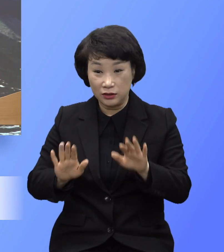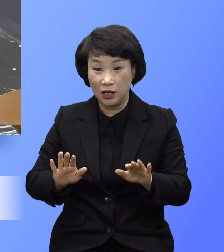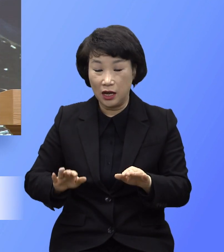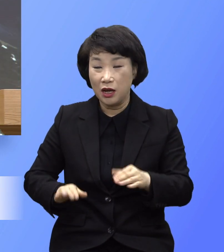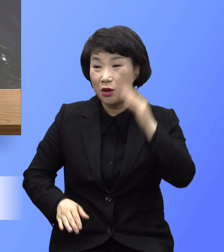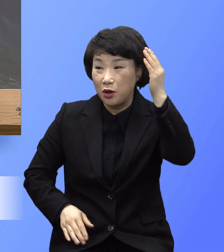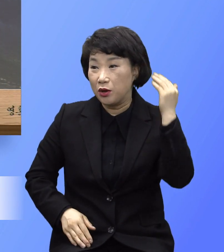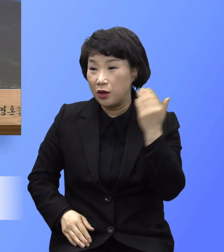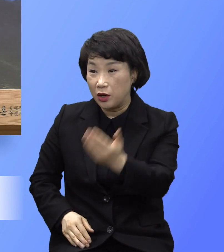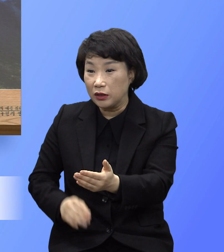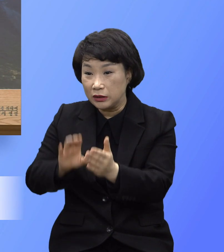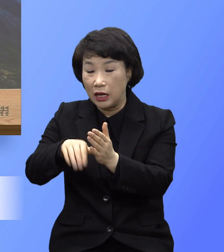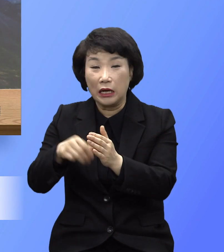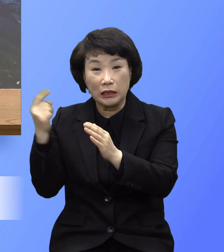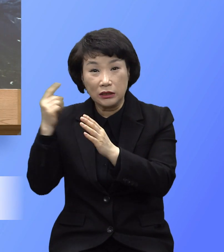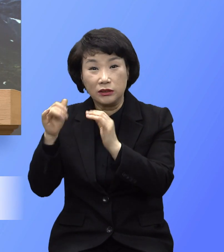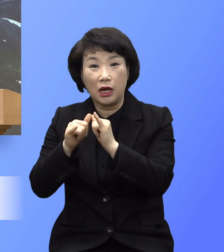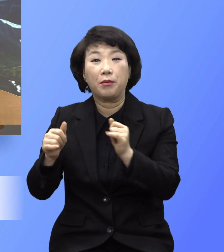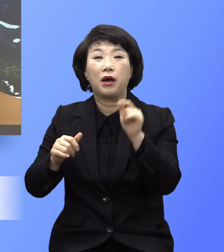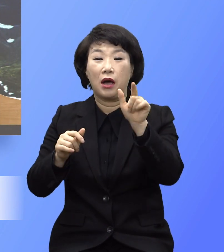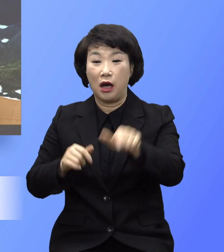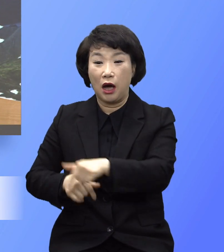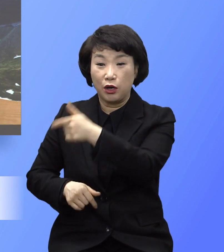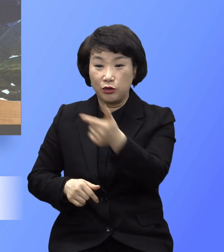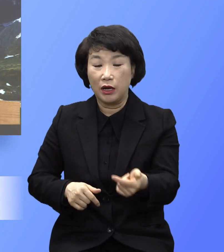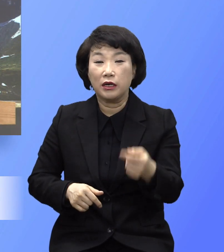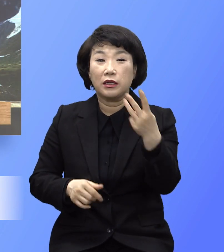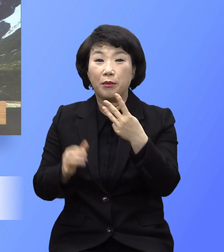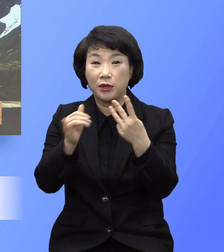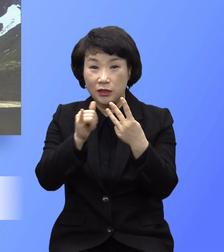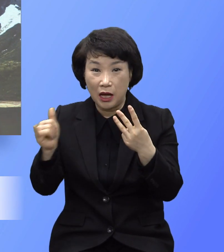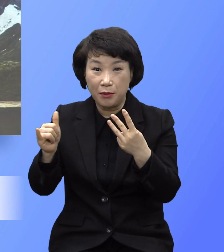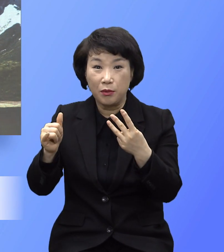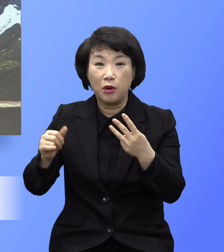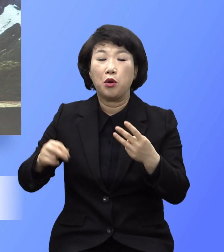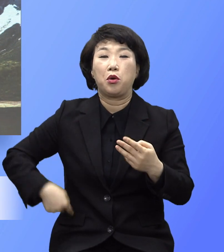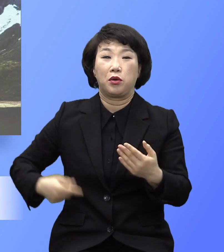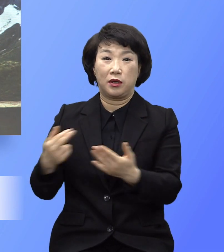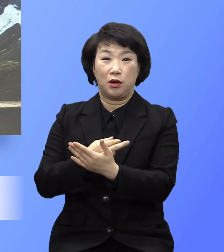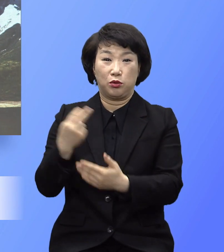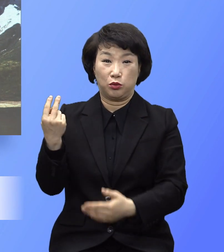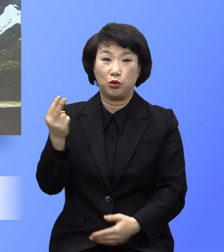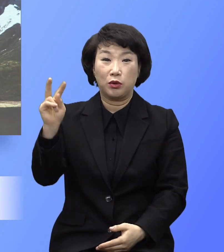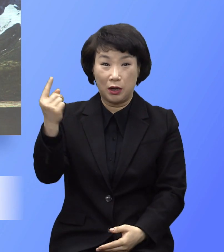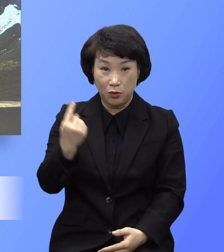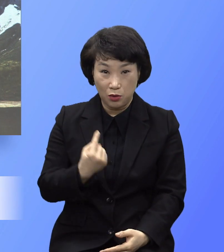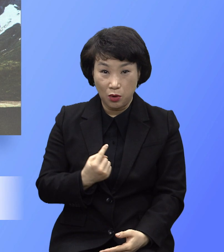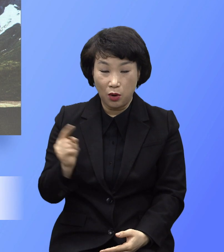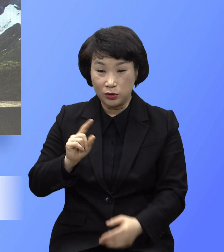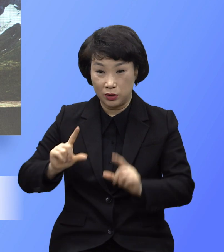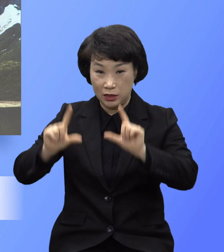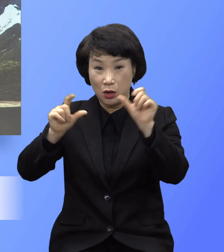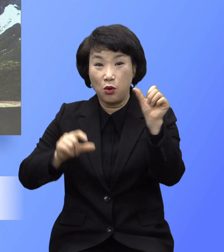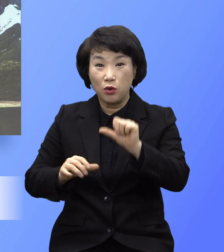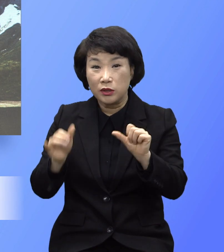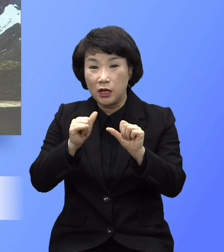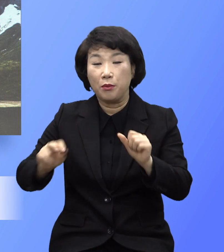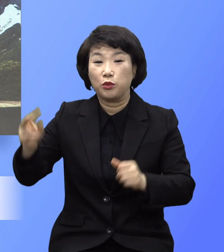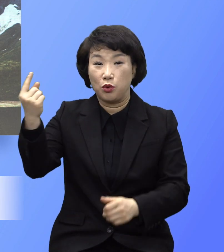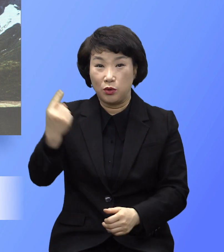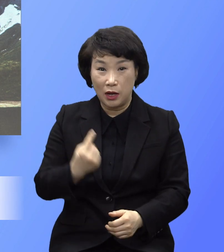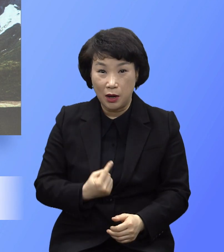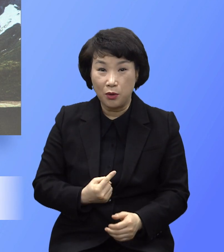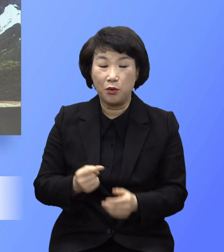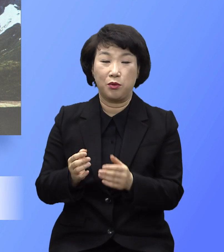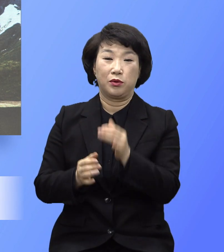하루에 3,000명씩, 어떤 날은 5,000명씩 회개하고